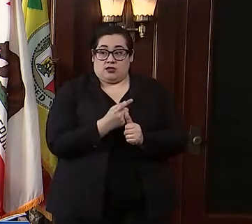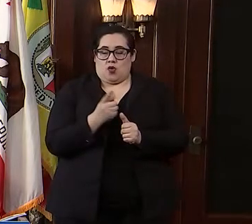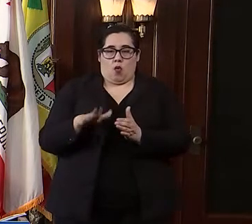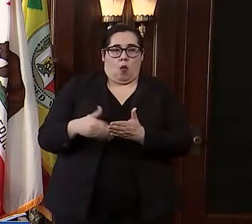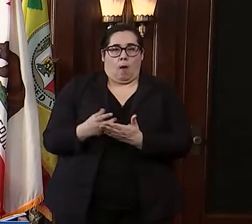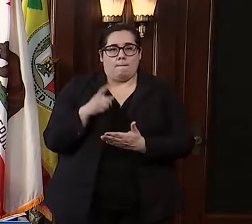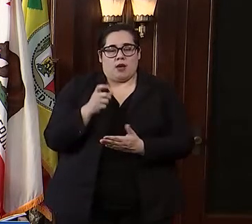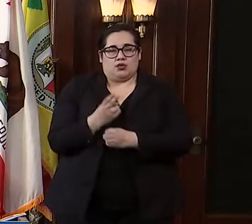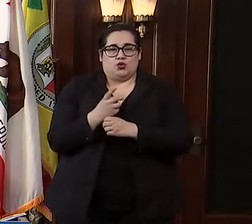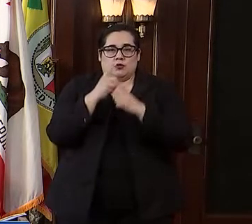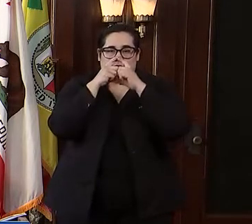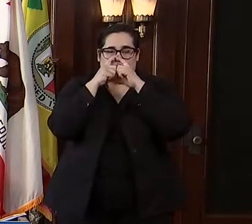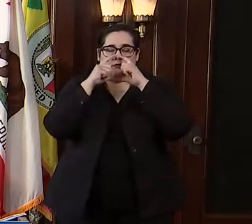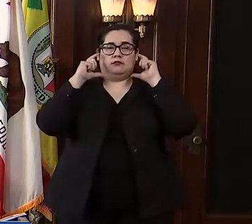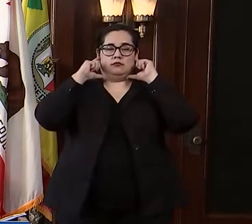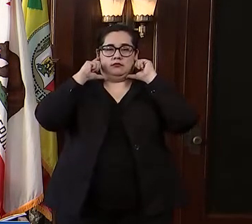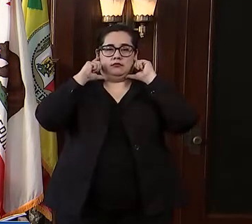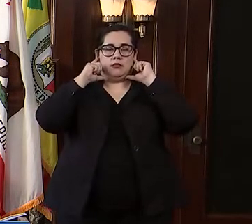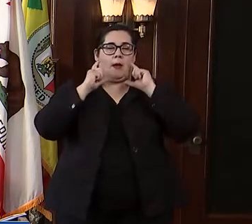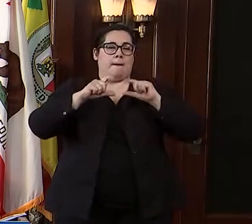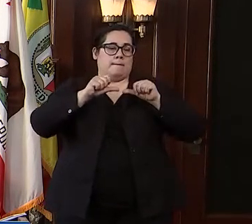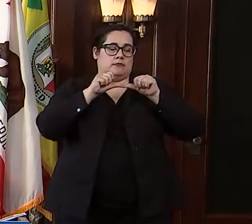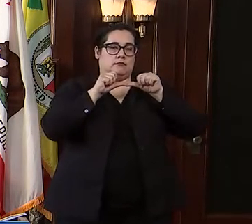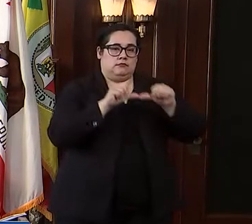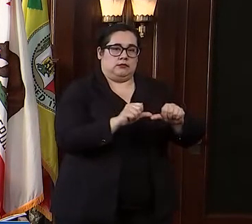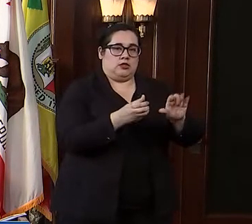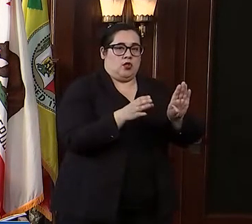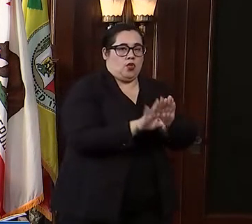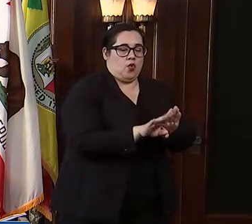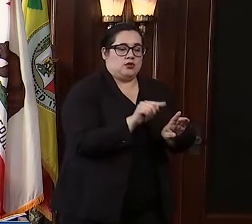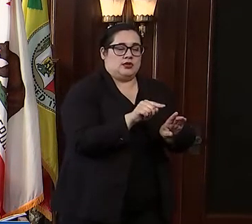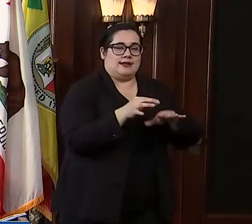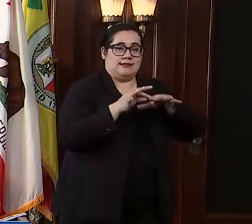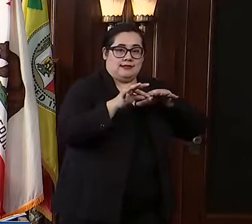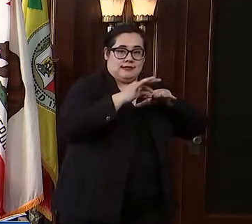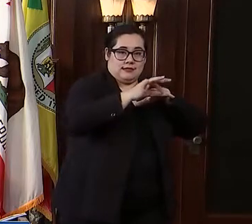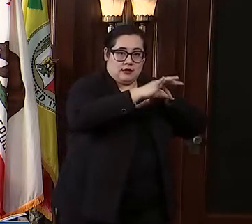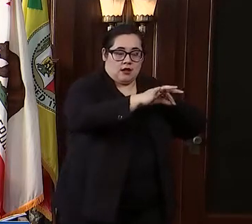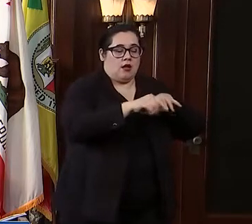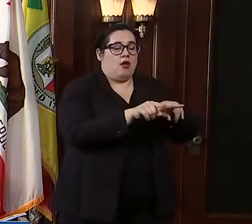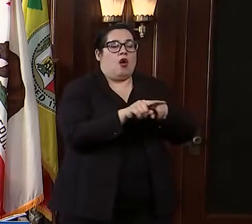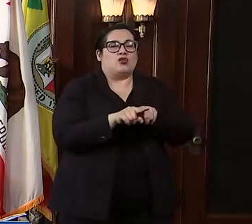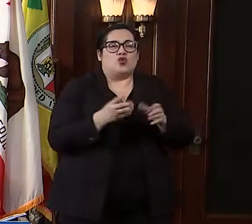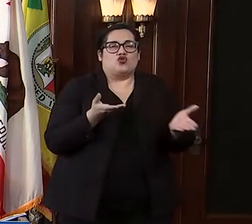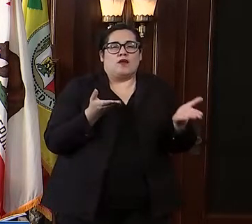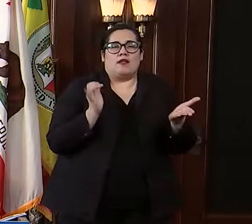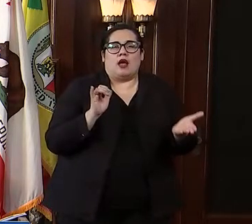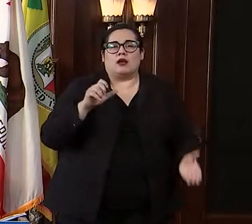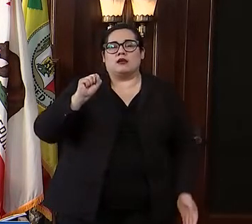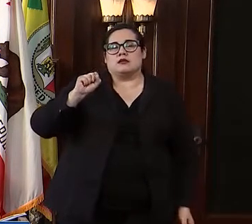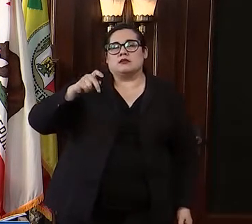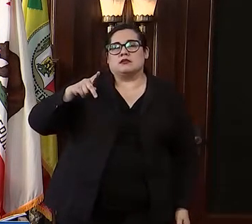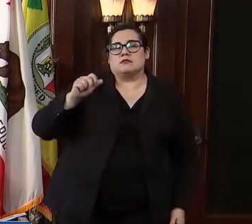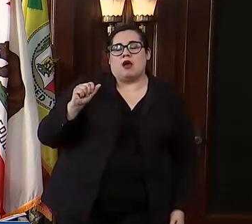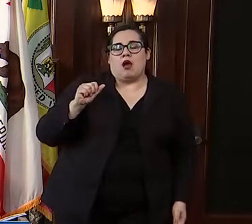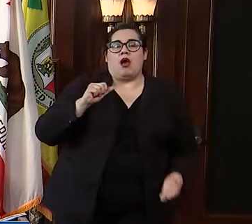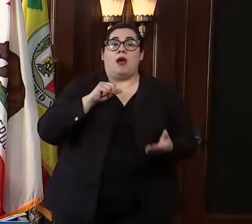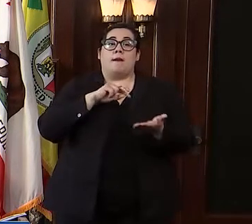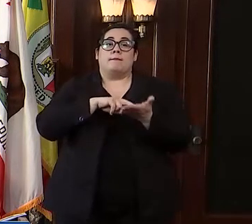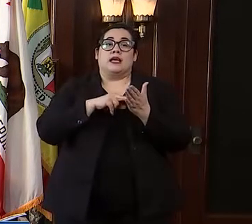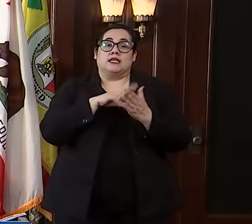faciales. Siguen cerrados los salones de uñas y servicios de spa,